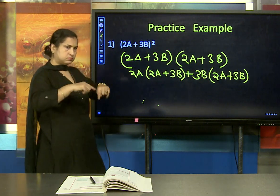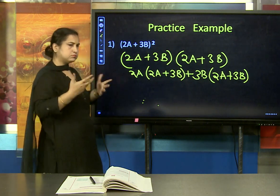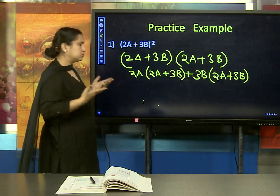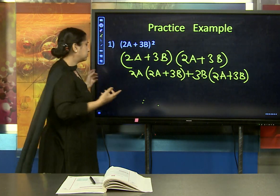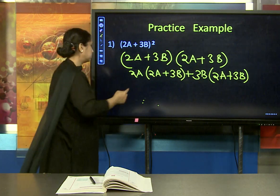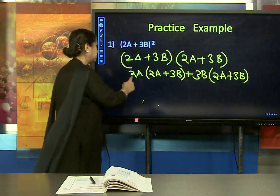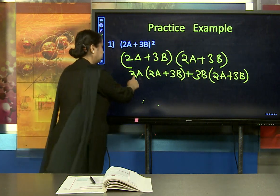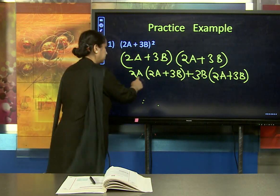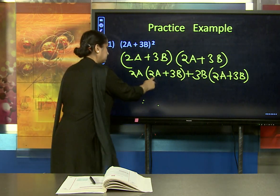उसके नीचे